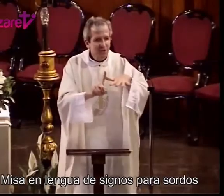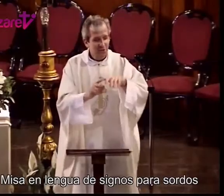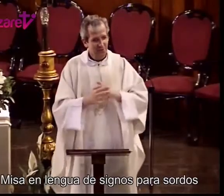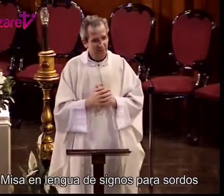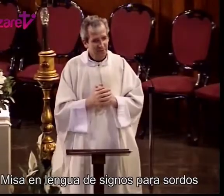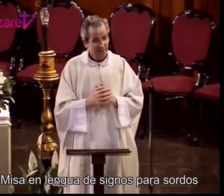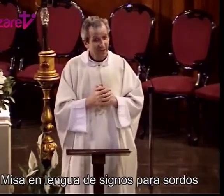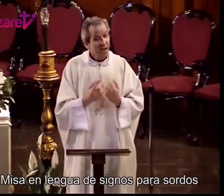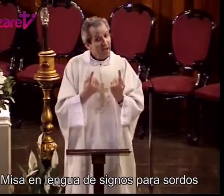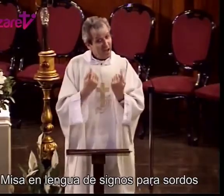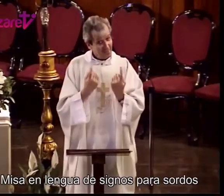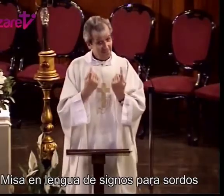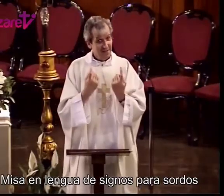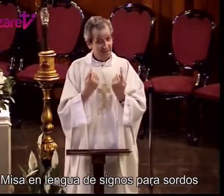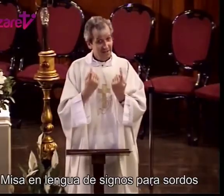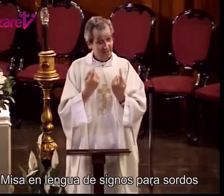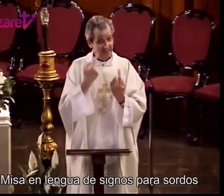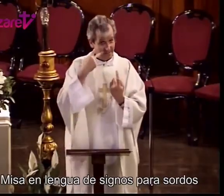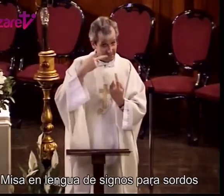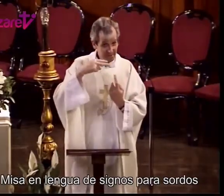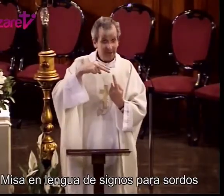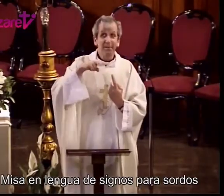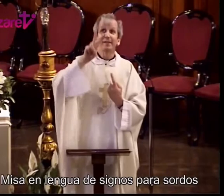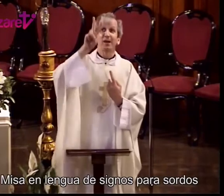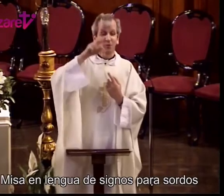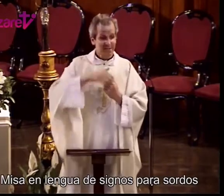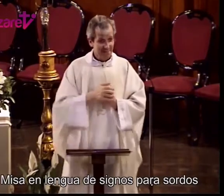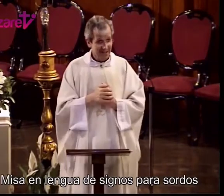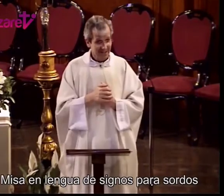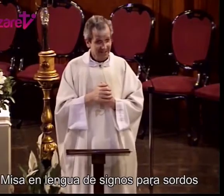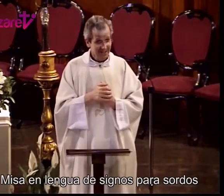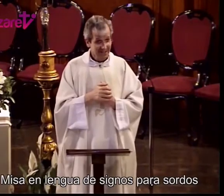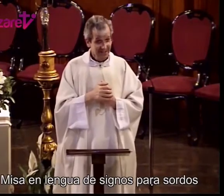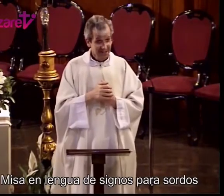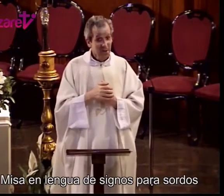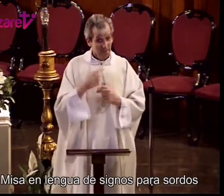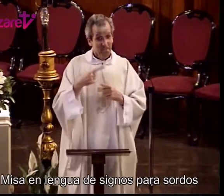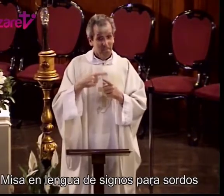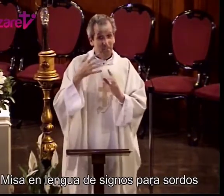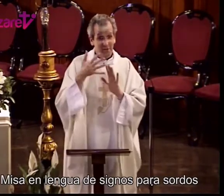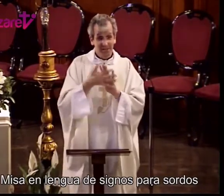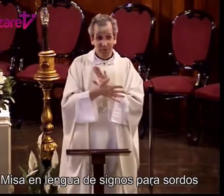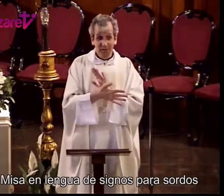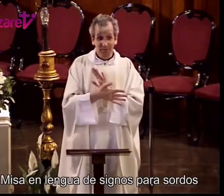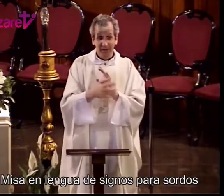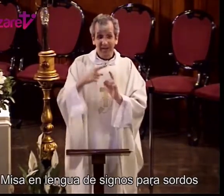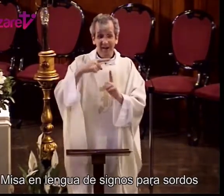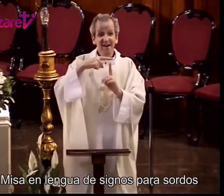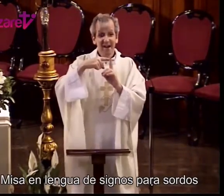entorno. Hace falta saber levantar nuestra mirada. Por ese motivo, la